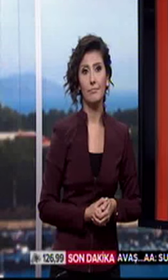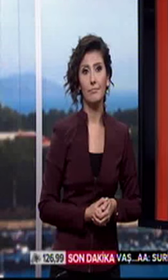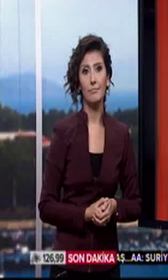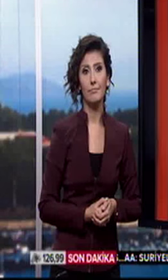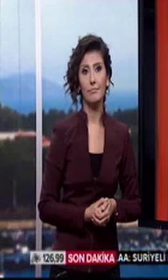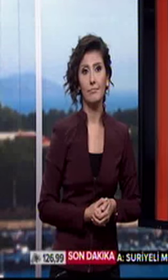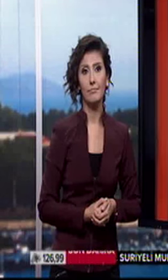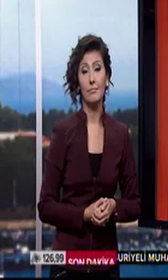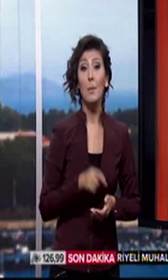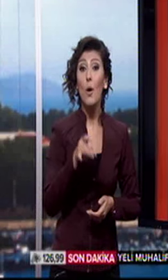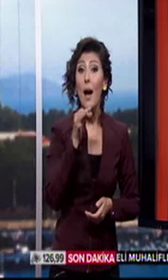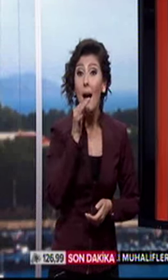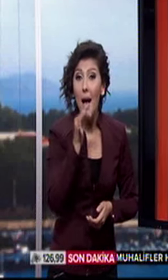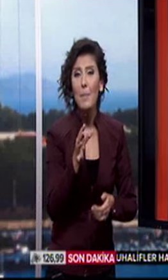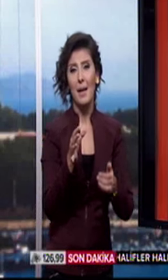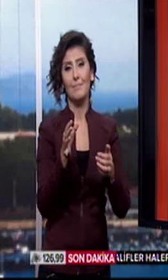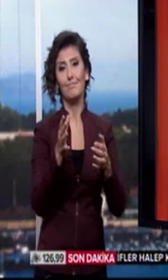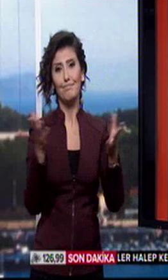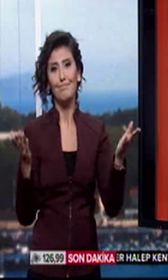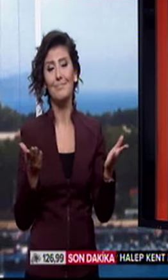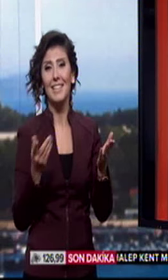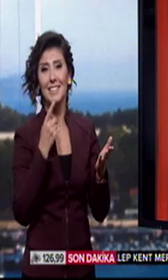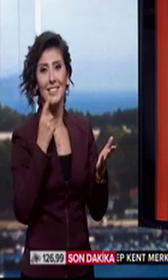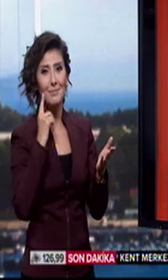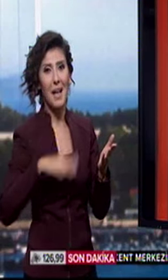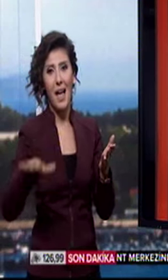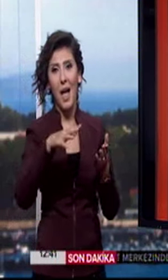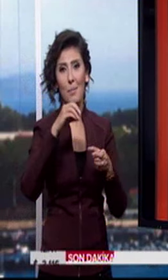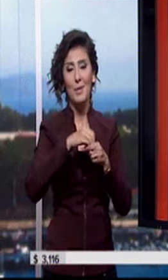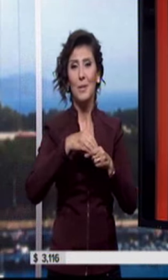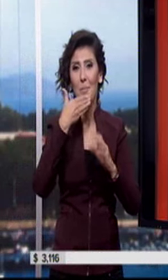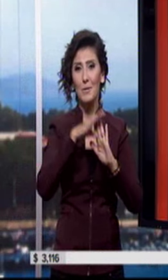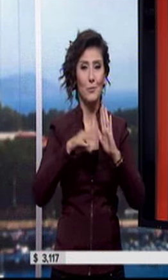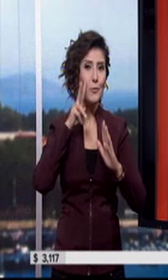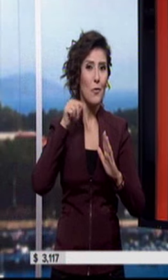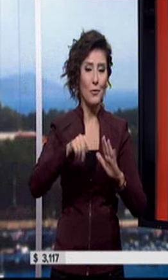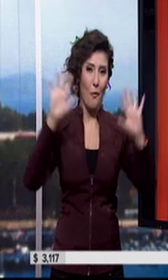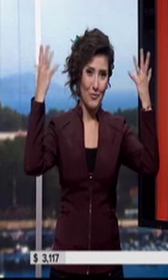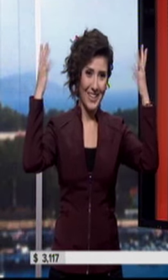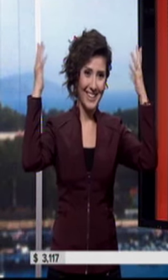Bu haberle birlikte bültenimizi noktalıyoruz. Hoşçakalın.